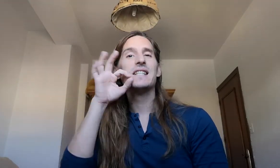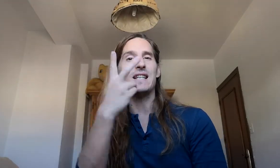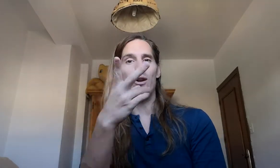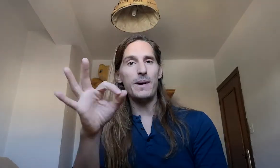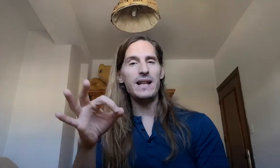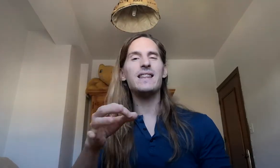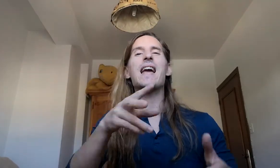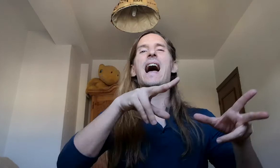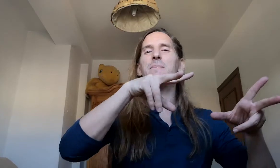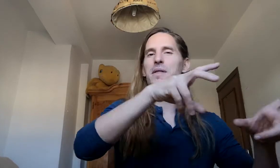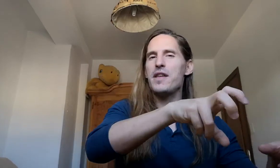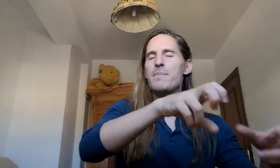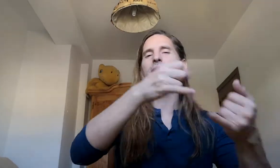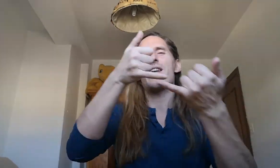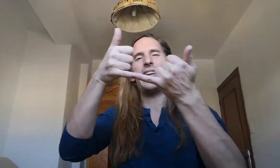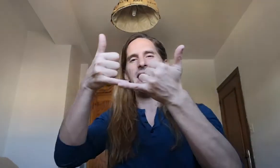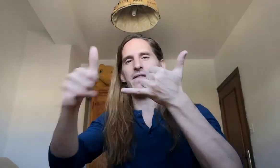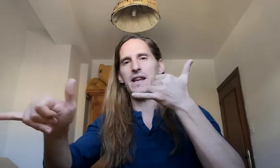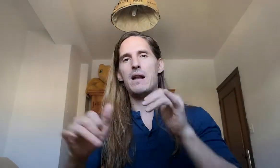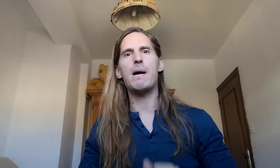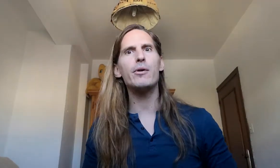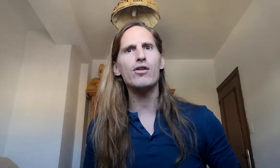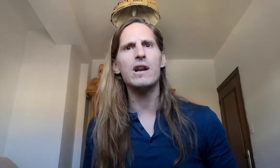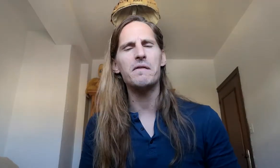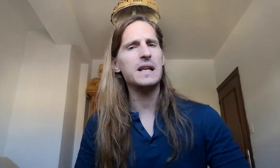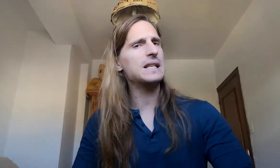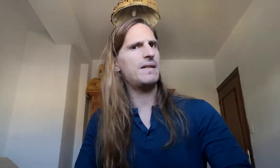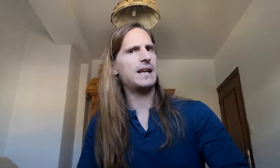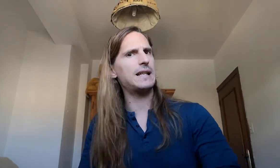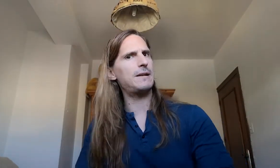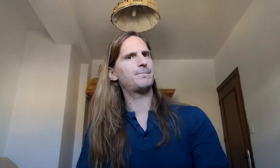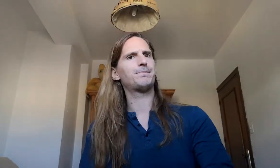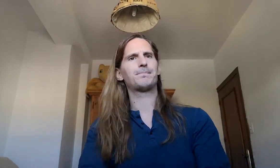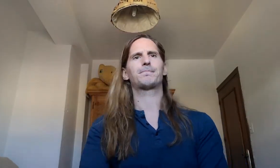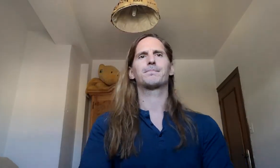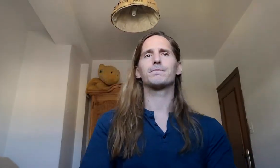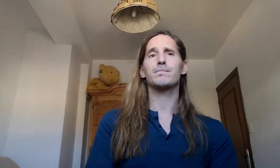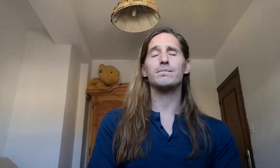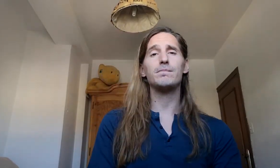Siglo XX, al principio y al final. Vámonos con la frase a ver qué tal.